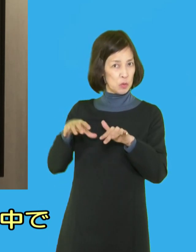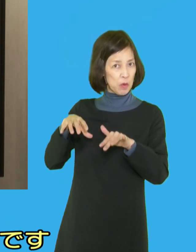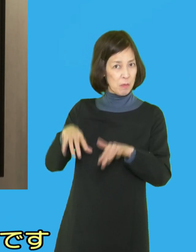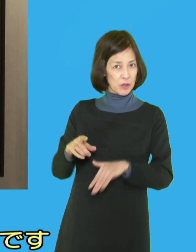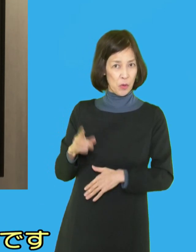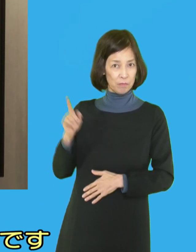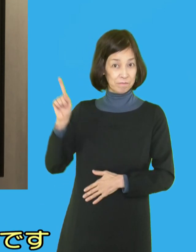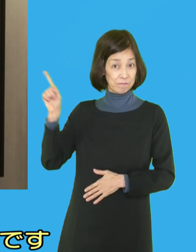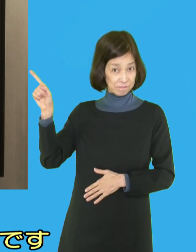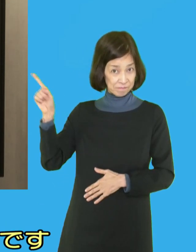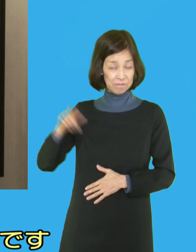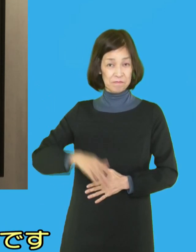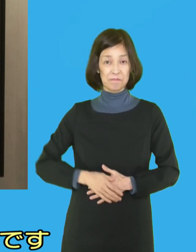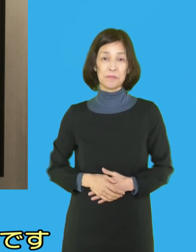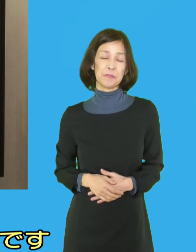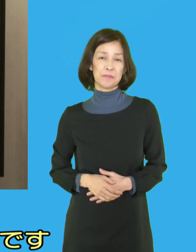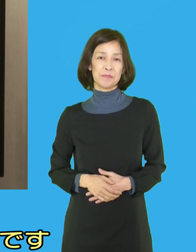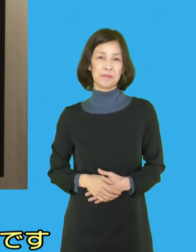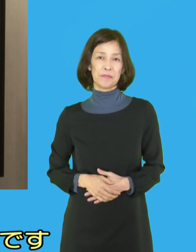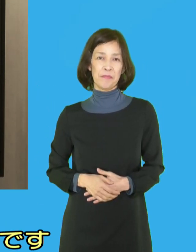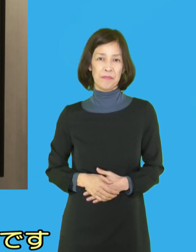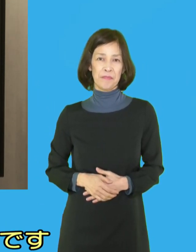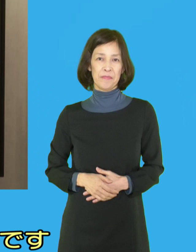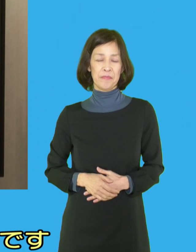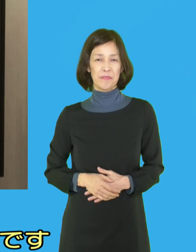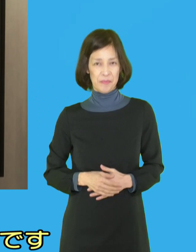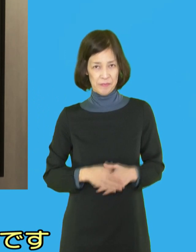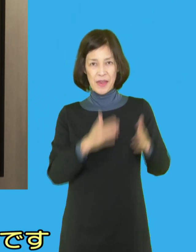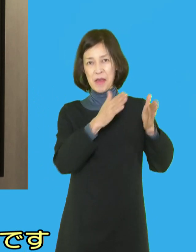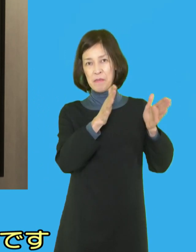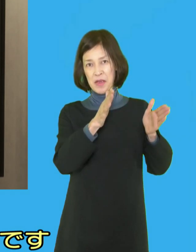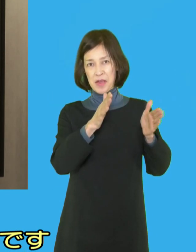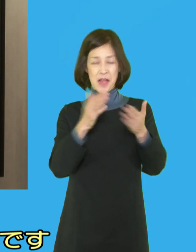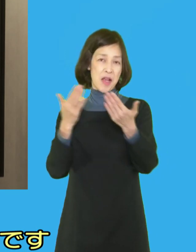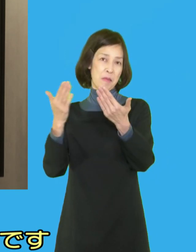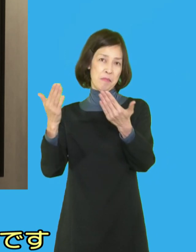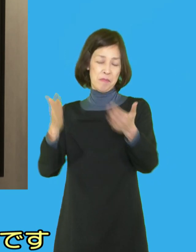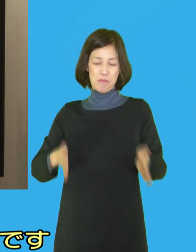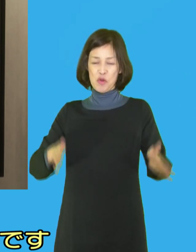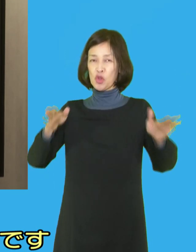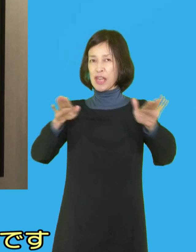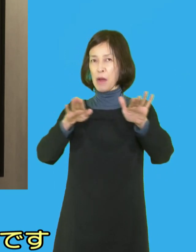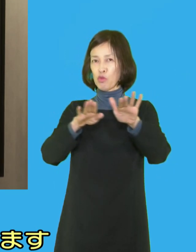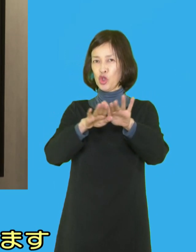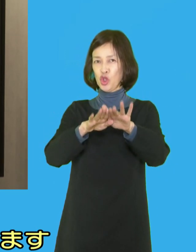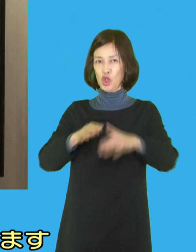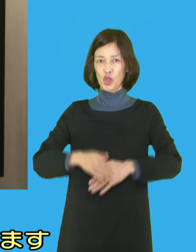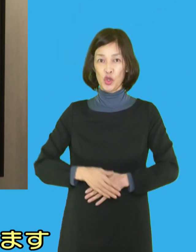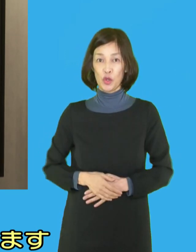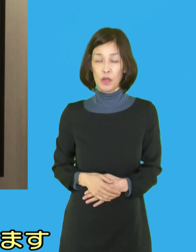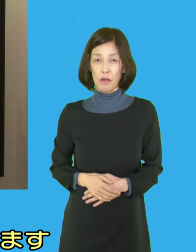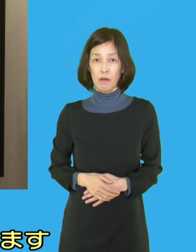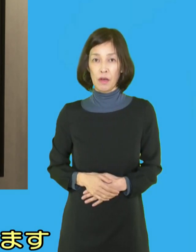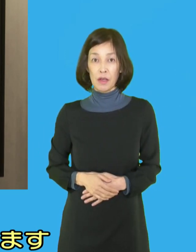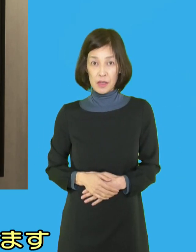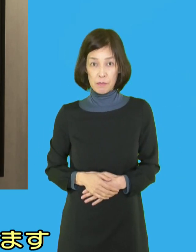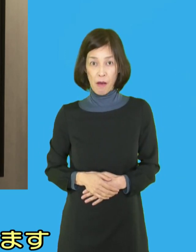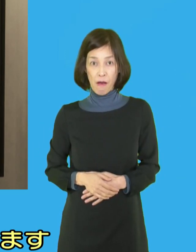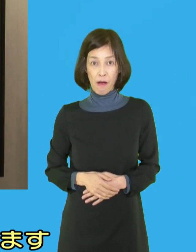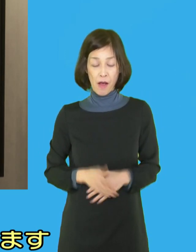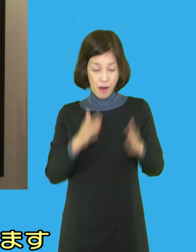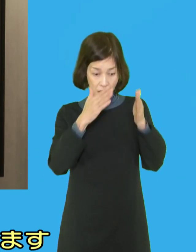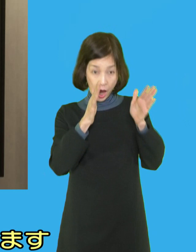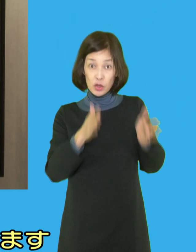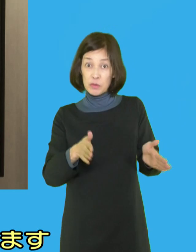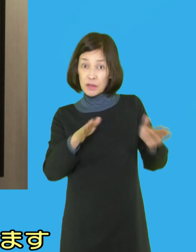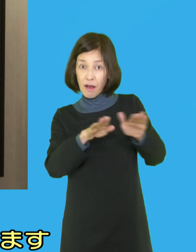のが左上の仮称境ミュージアムというところです。今堺市博